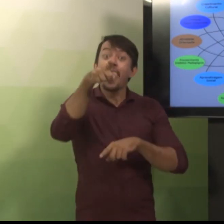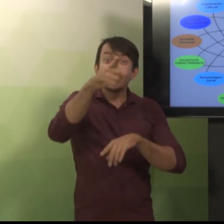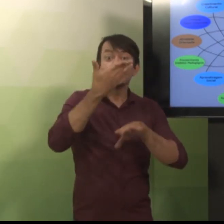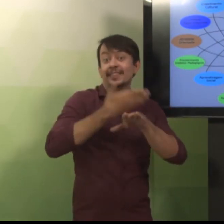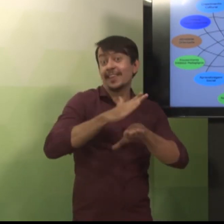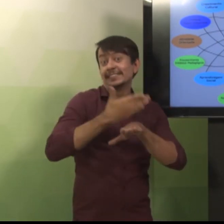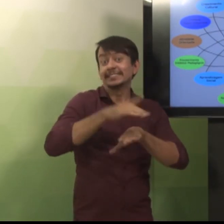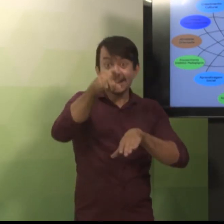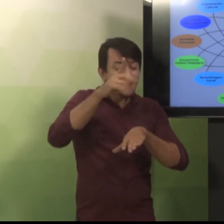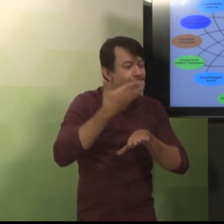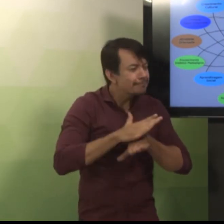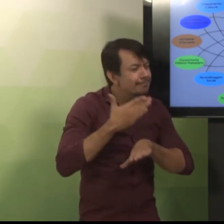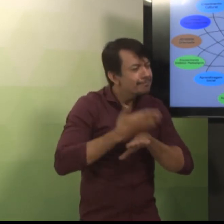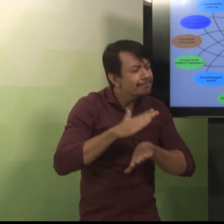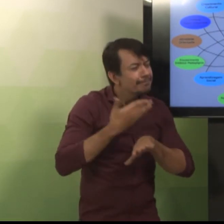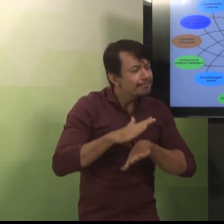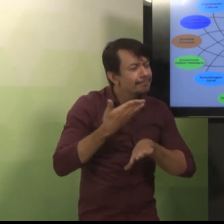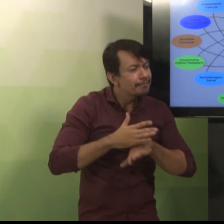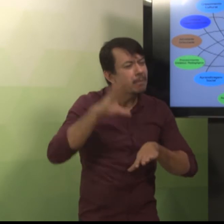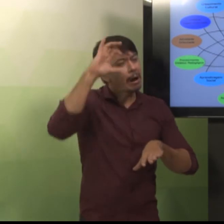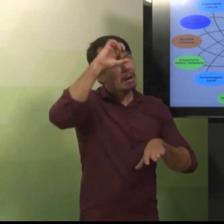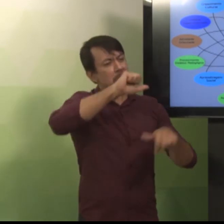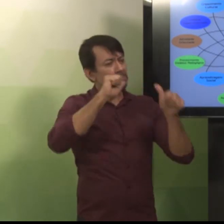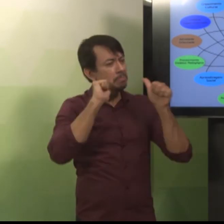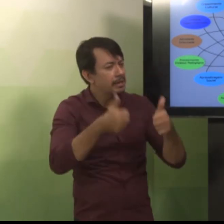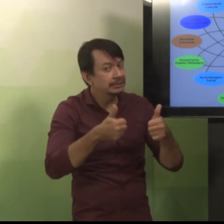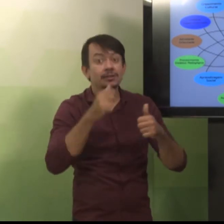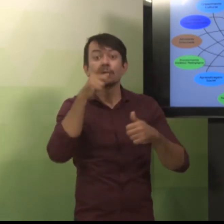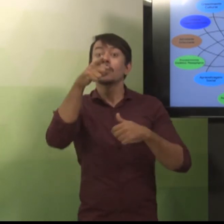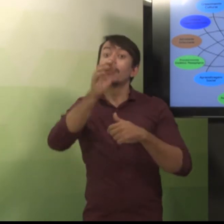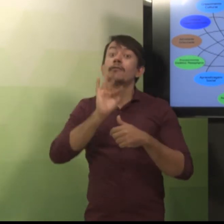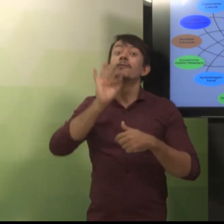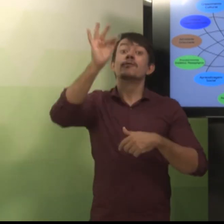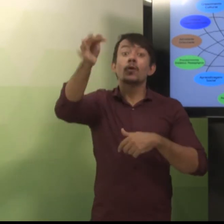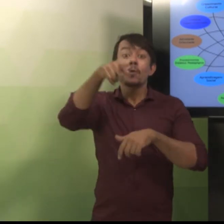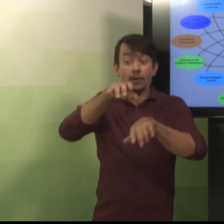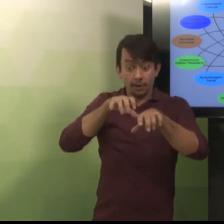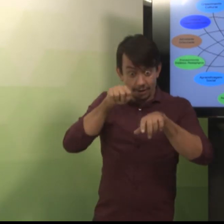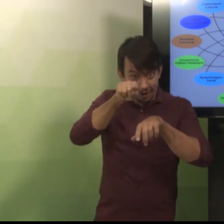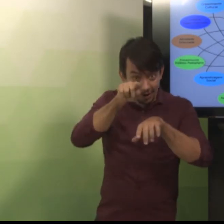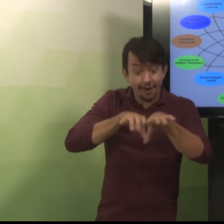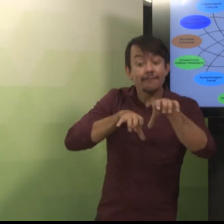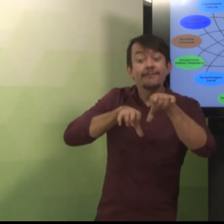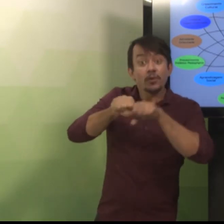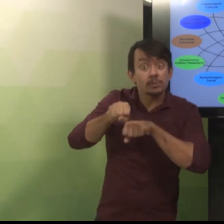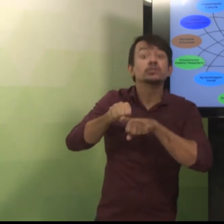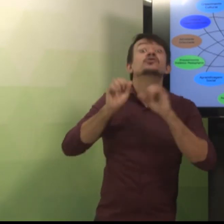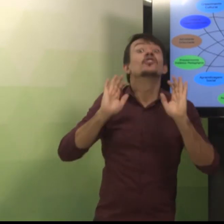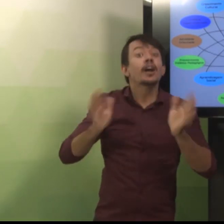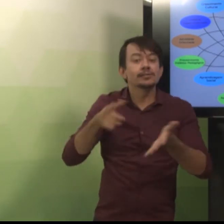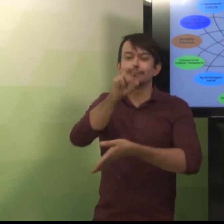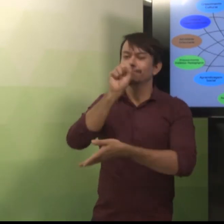já são professores? Não, é necessário que haja uma prática para que futuramente, quando